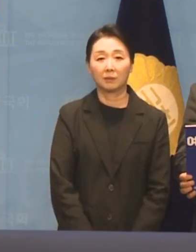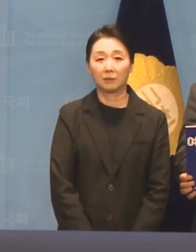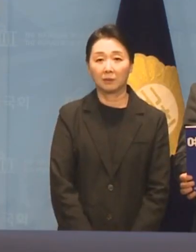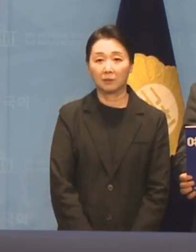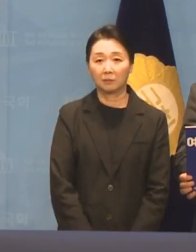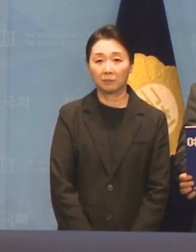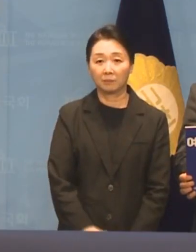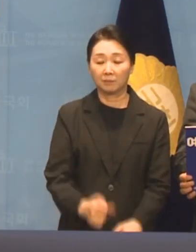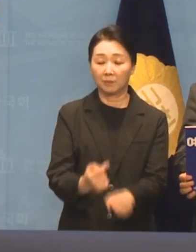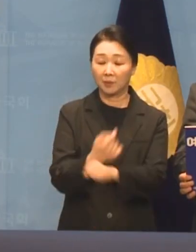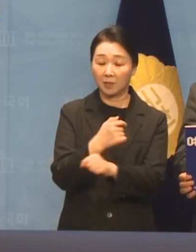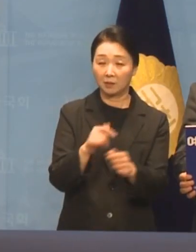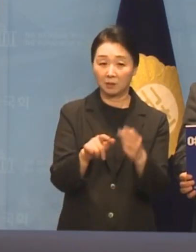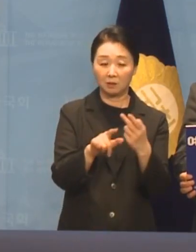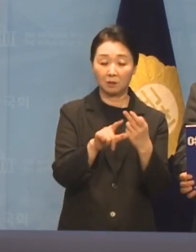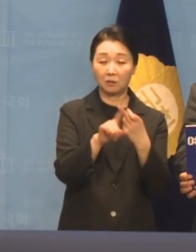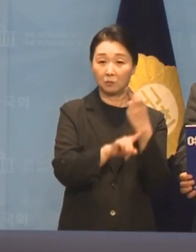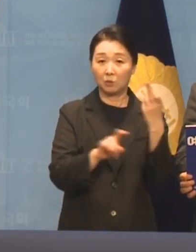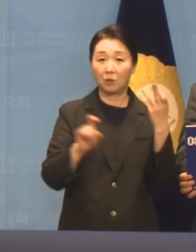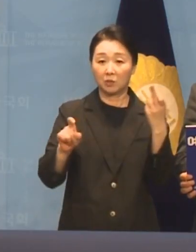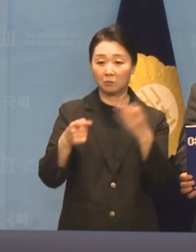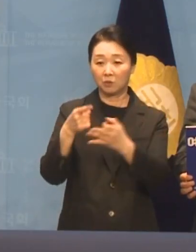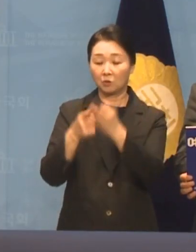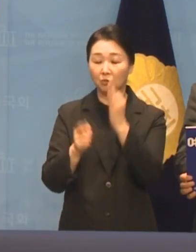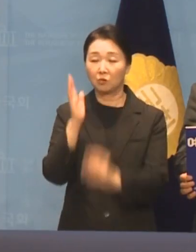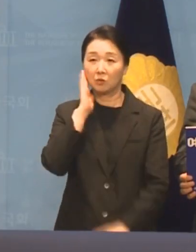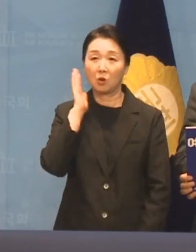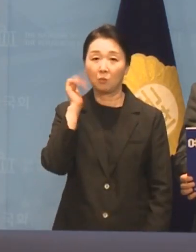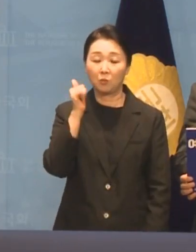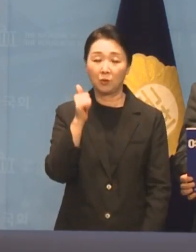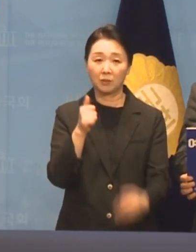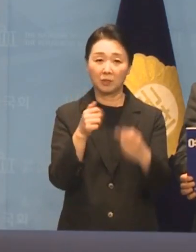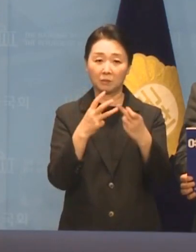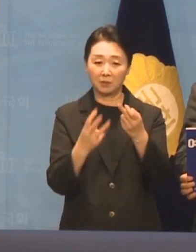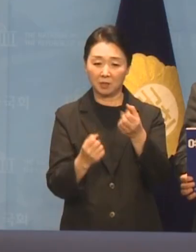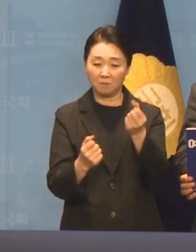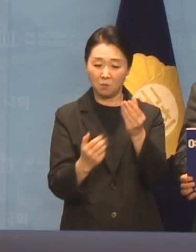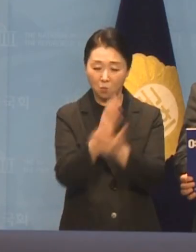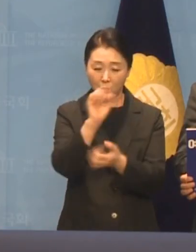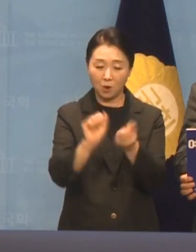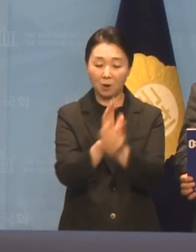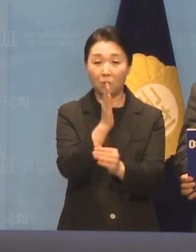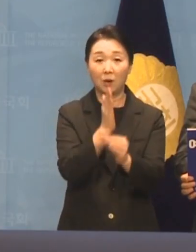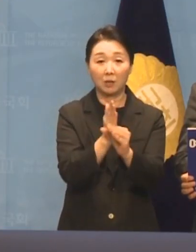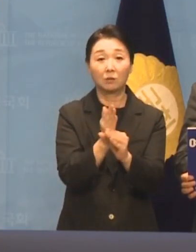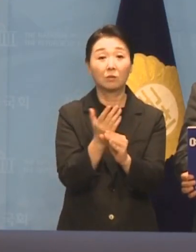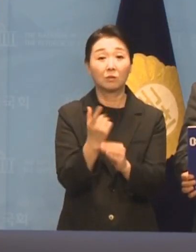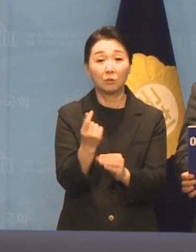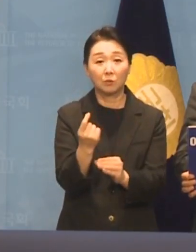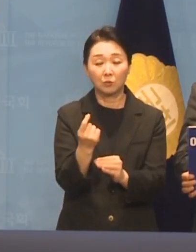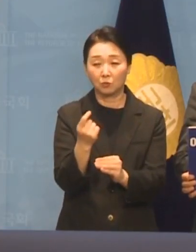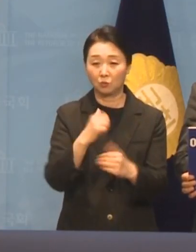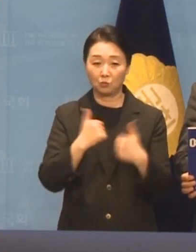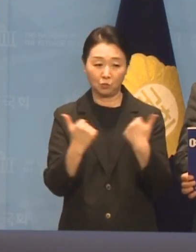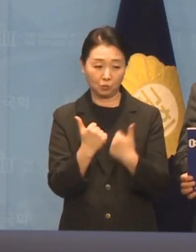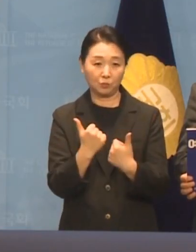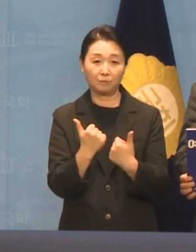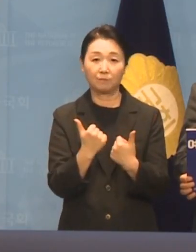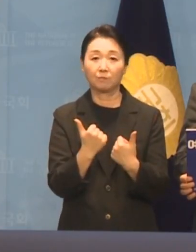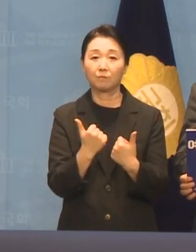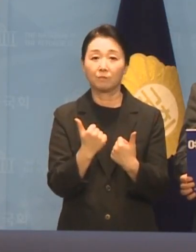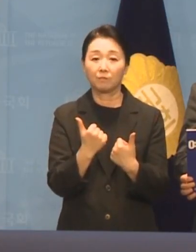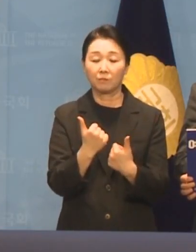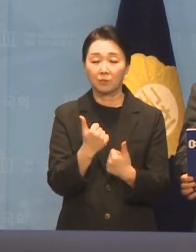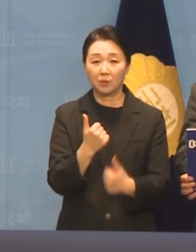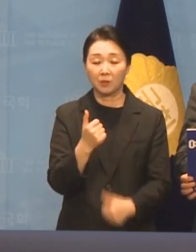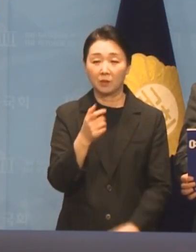지난해 12월 10일 윤석열이 일으킨 12.3 내란으로 혼란이 계속되던 가운데 국회는 여수